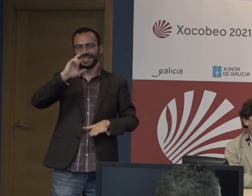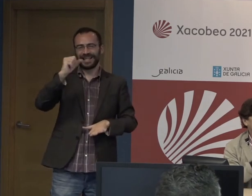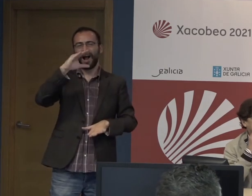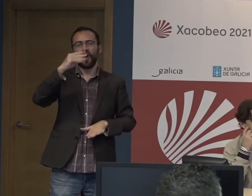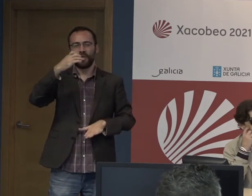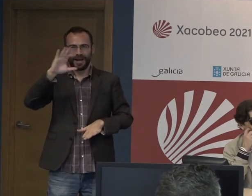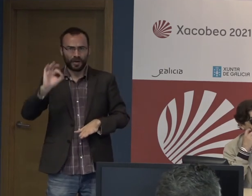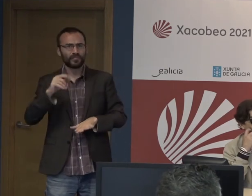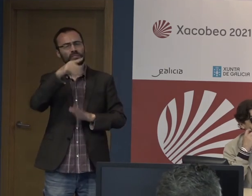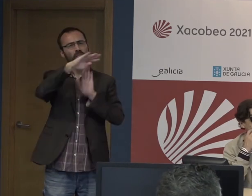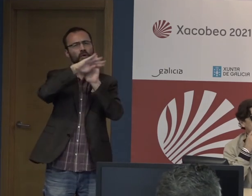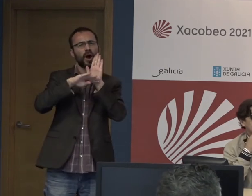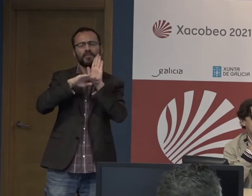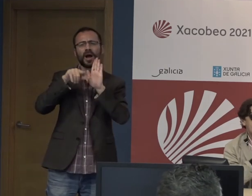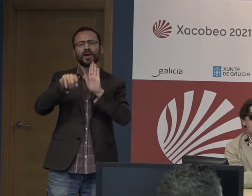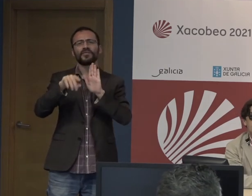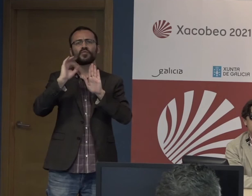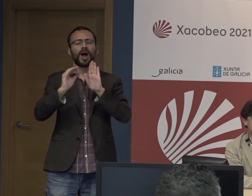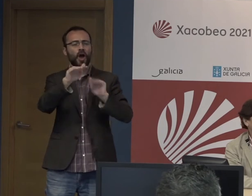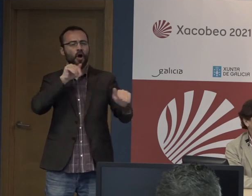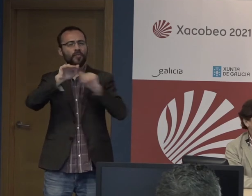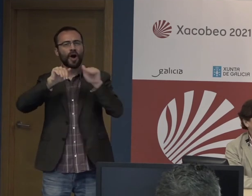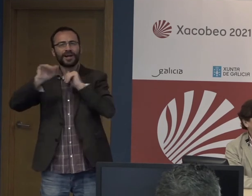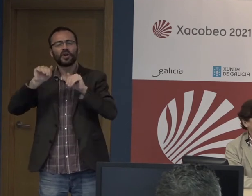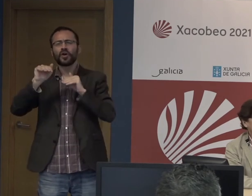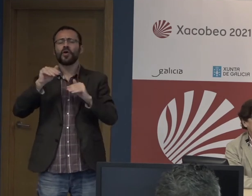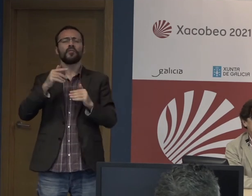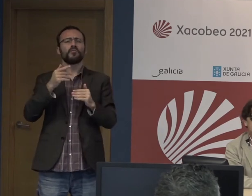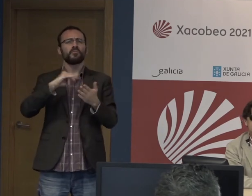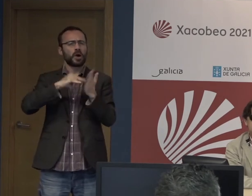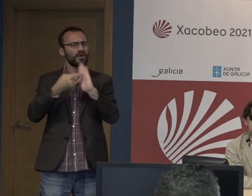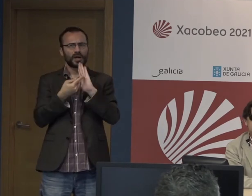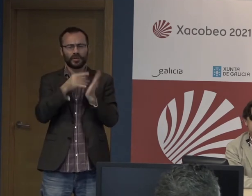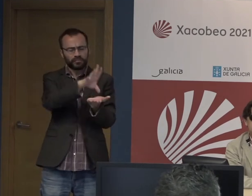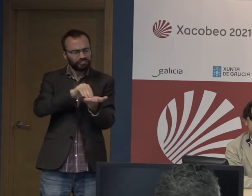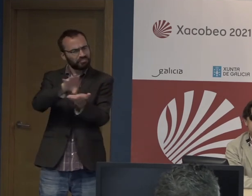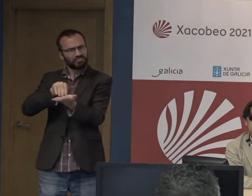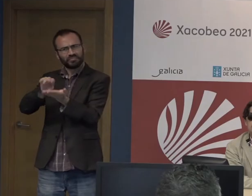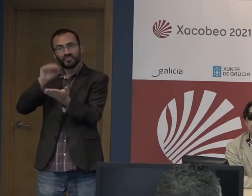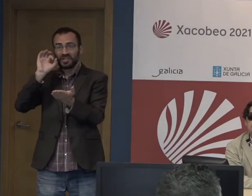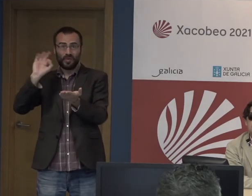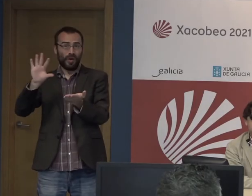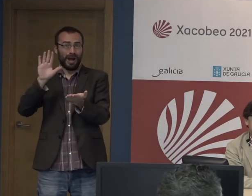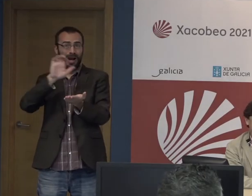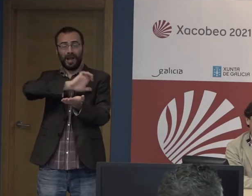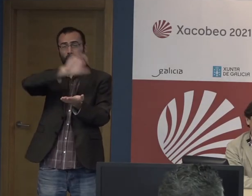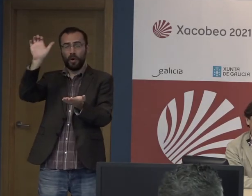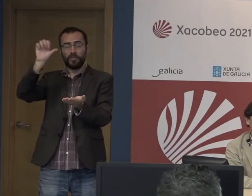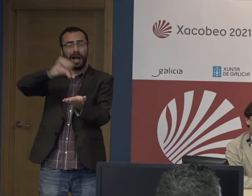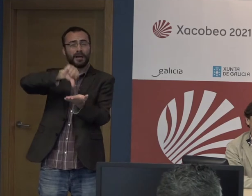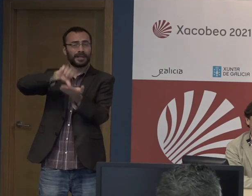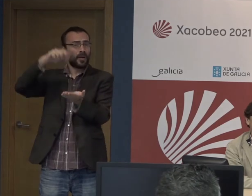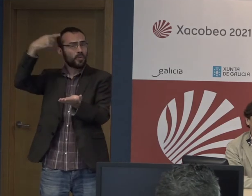de, podríamos decir, es una convocatoria abierta de proyectos, como hacen a lo mejor las capitales culturales europeas,